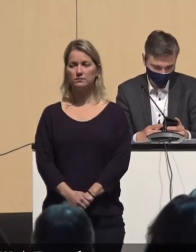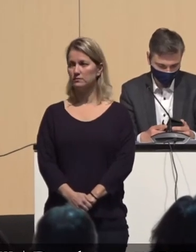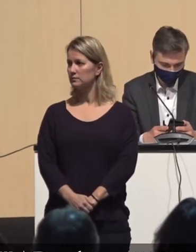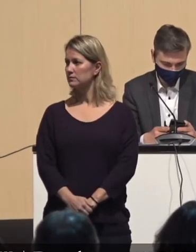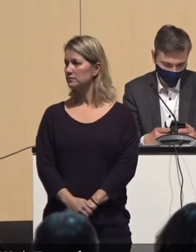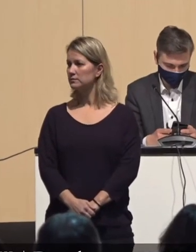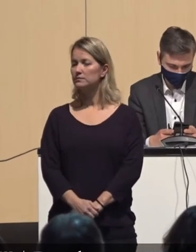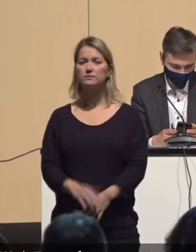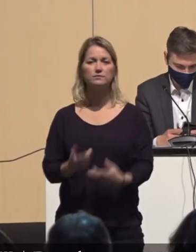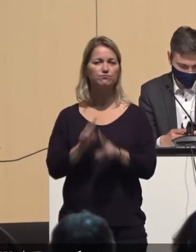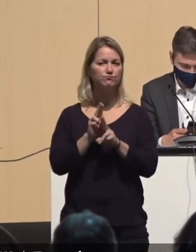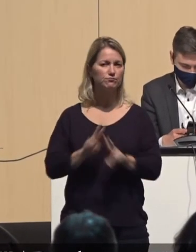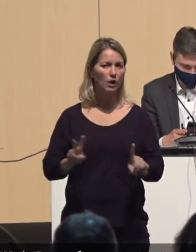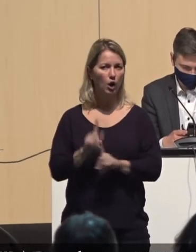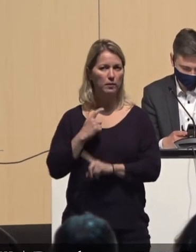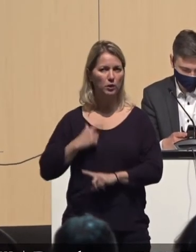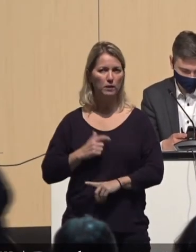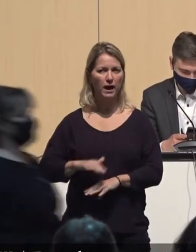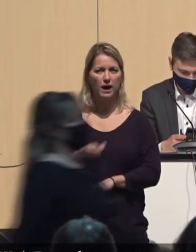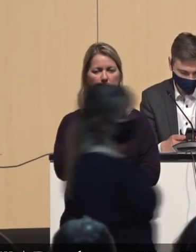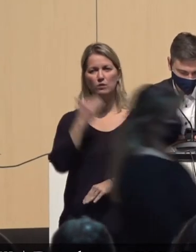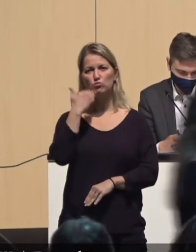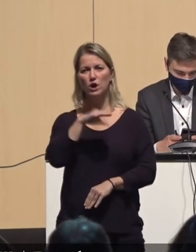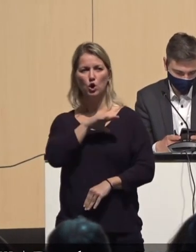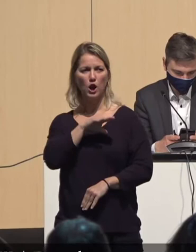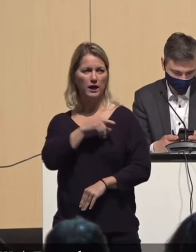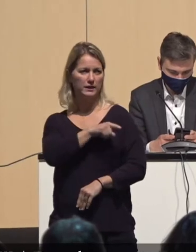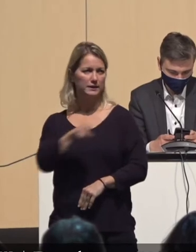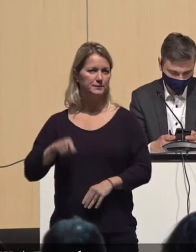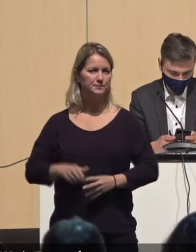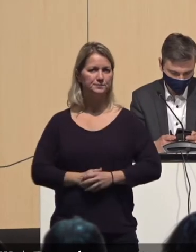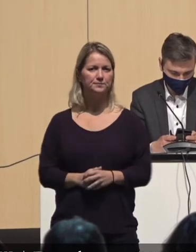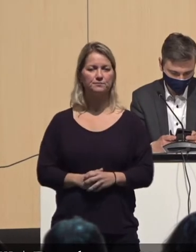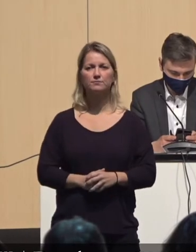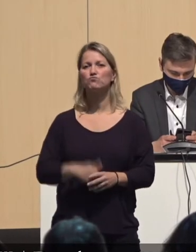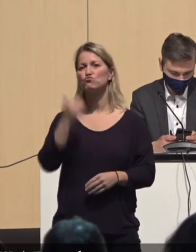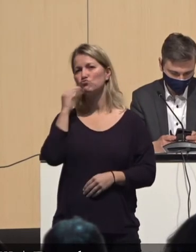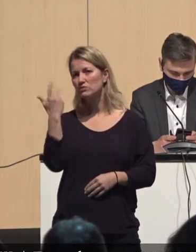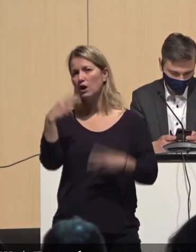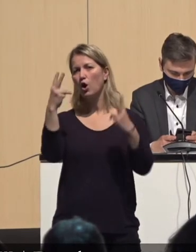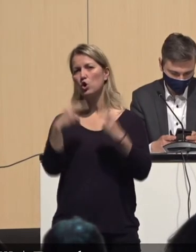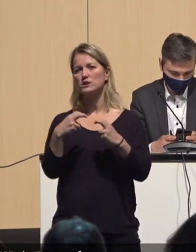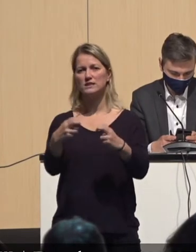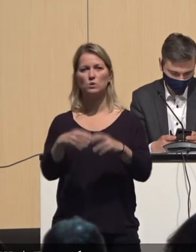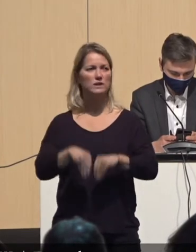Sehr geehrter Herr Oberbürgermeister, liebe Kolleginnen und Kollegen Stadträte, liebe Konzessionsnehmer.